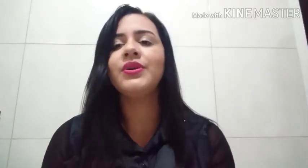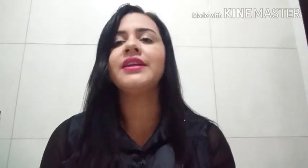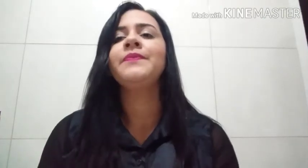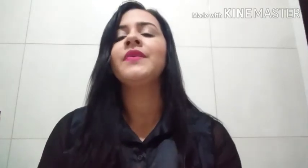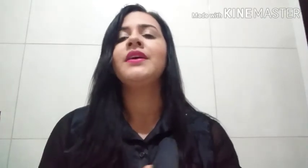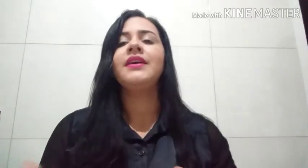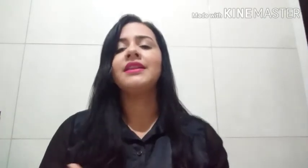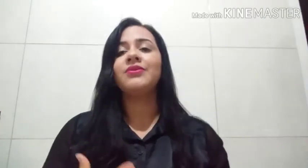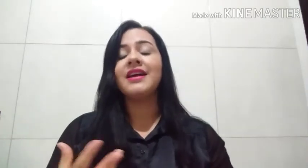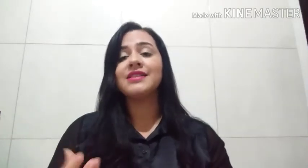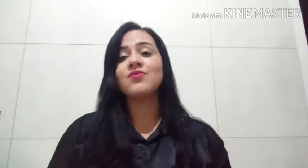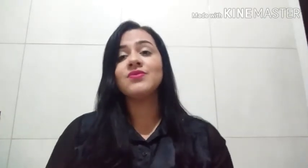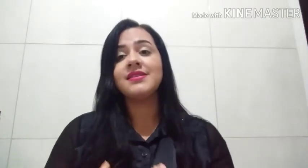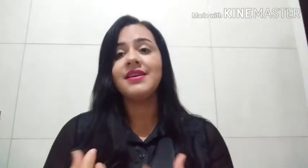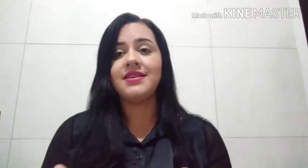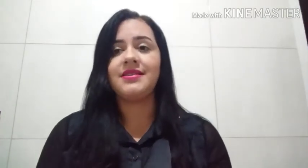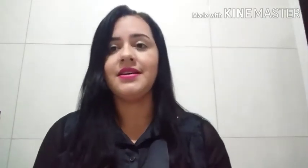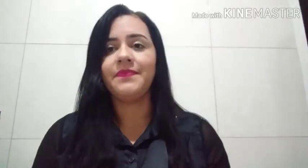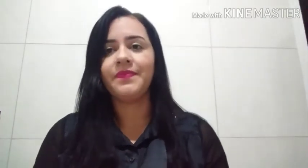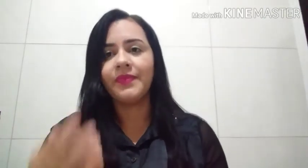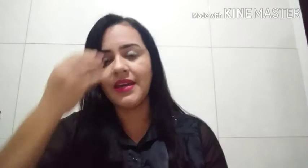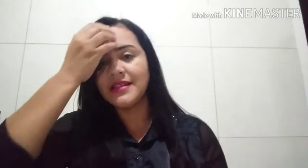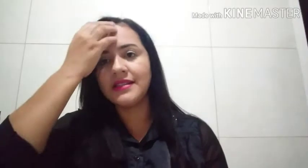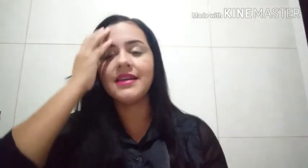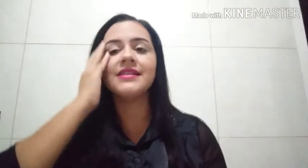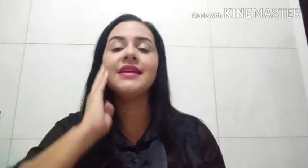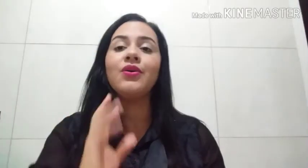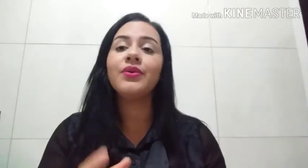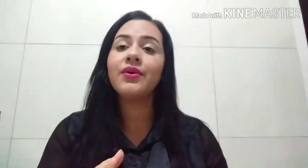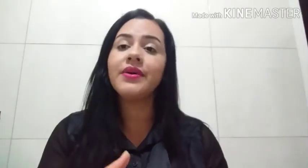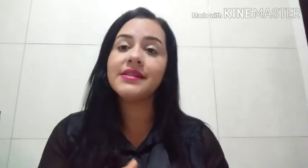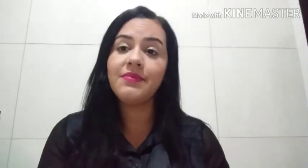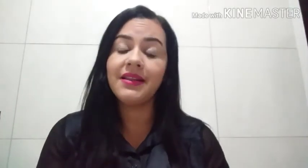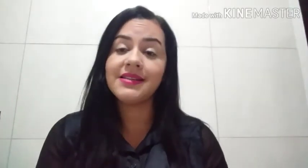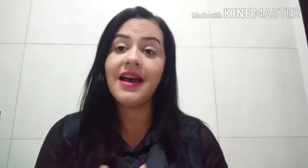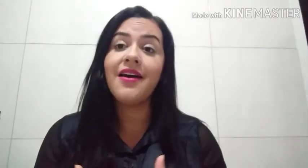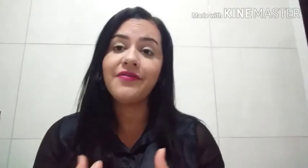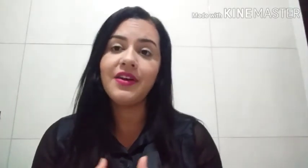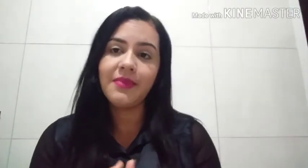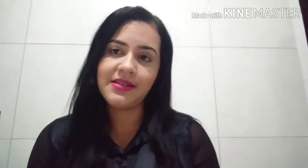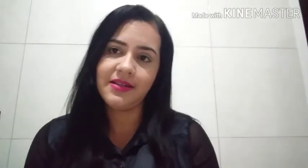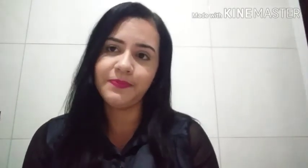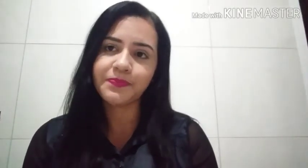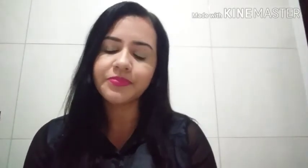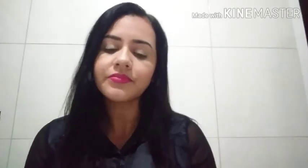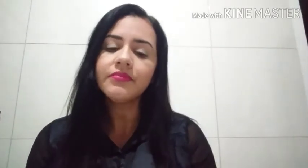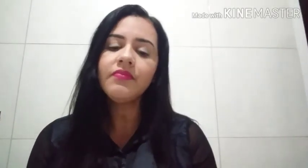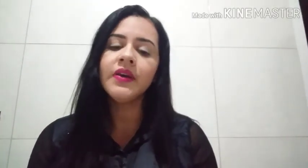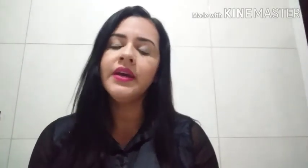né? Então tem essa consciência, tem esse autorreconhecimento, essa afirmação. E